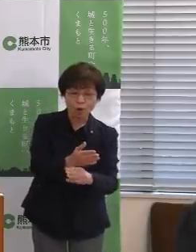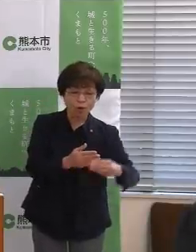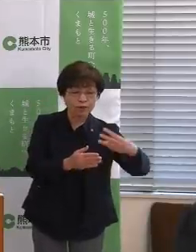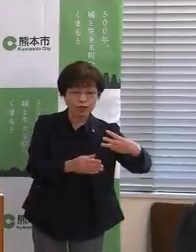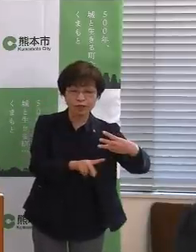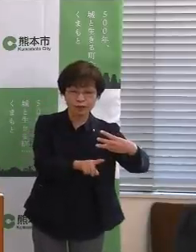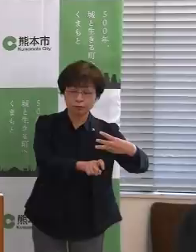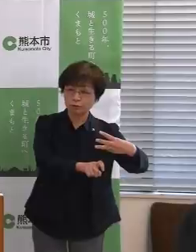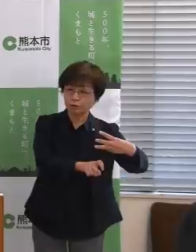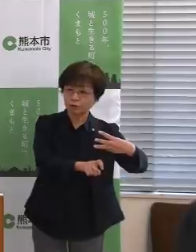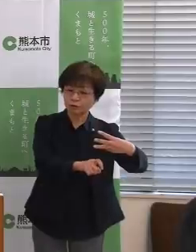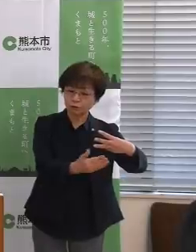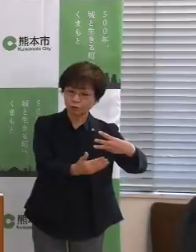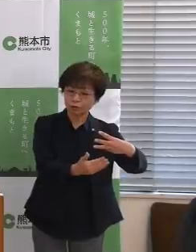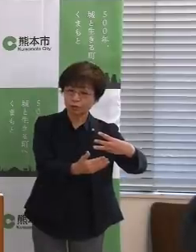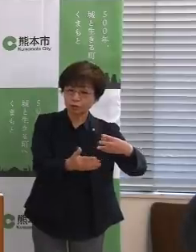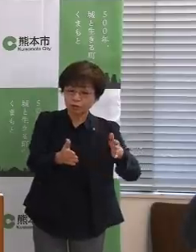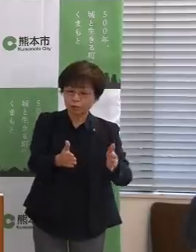月の